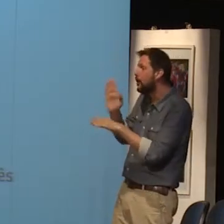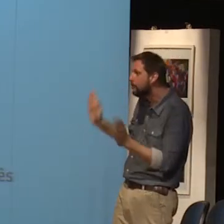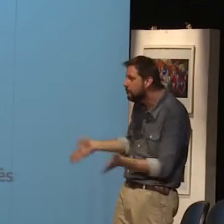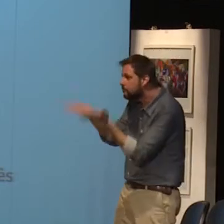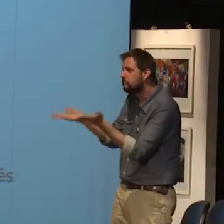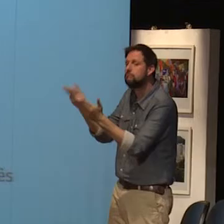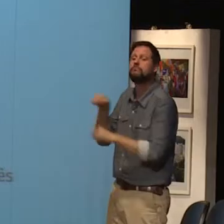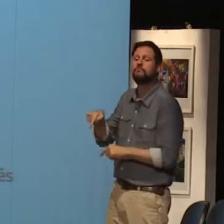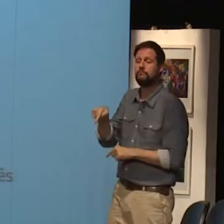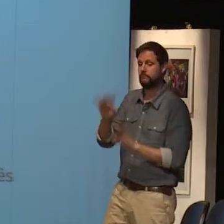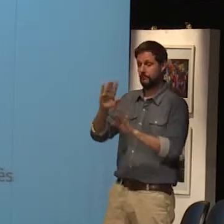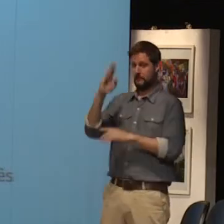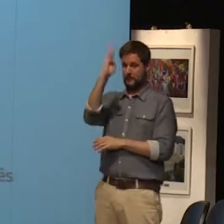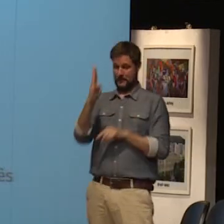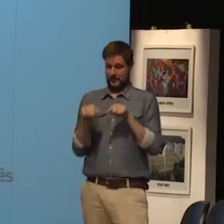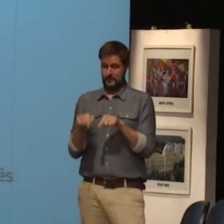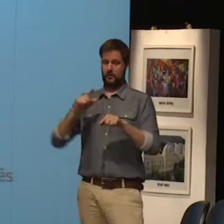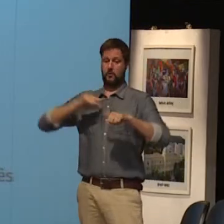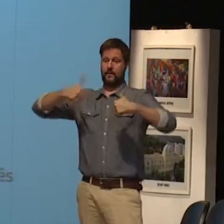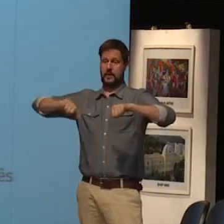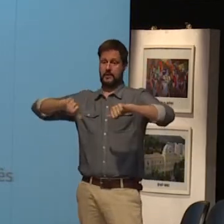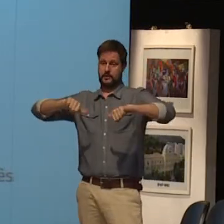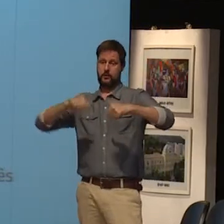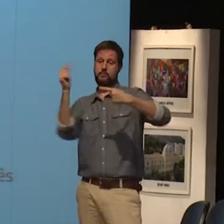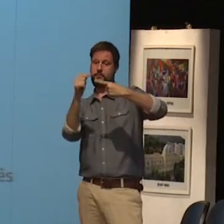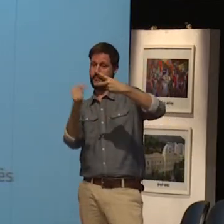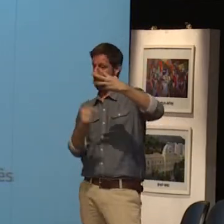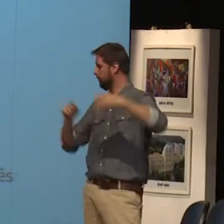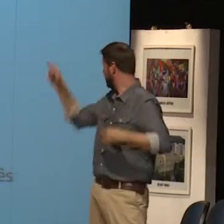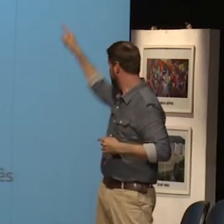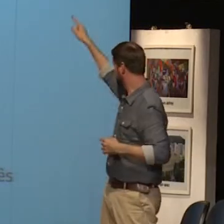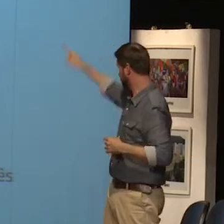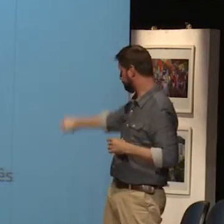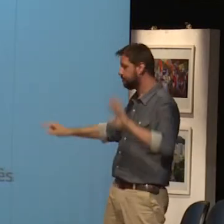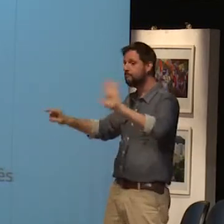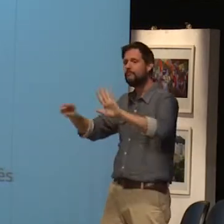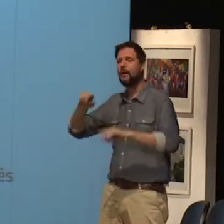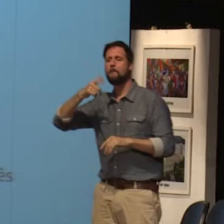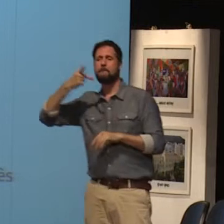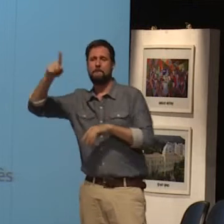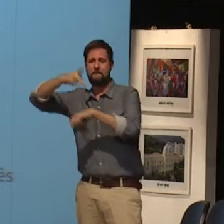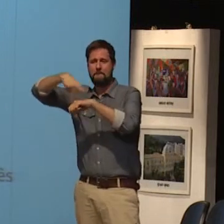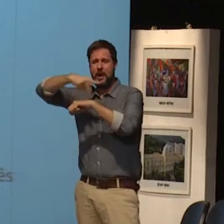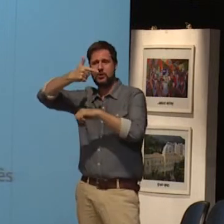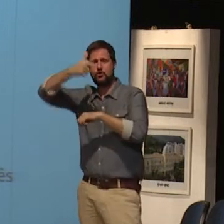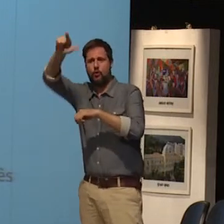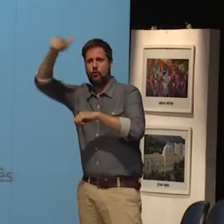quem determina esse tipo de avaliação? Aqui no Brasil, a gente tem alguns pontos. Por exemplo, em